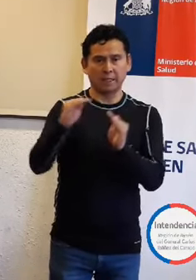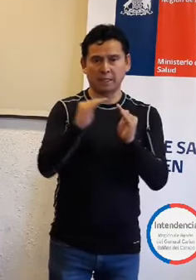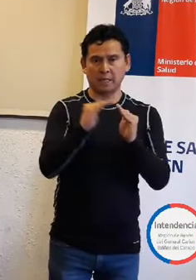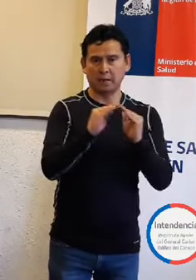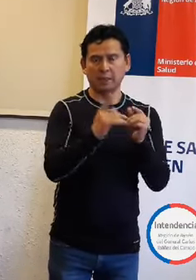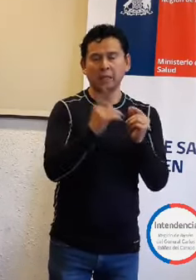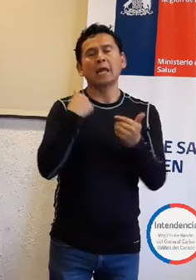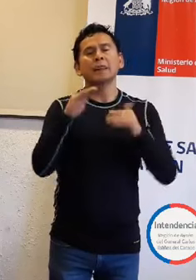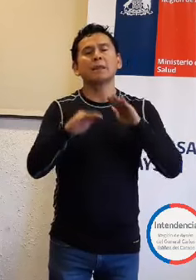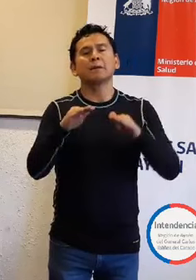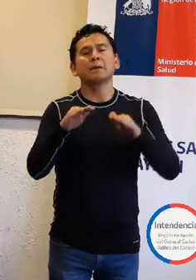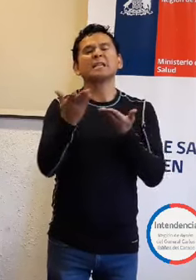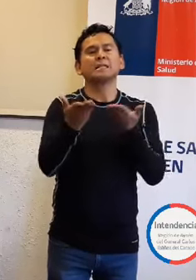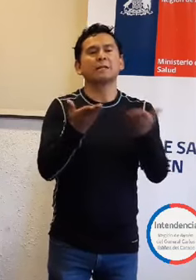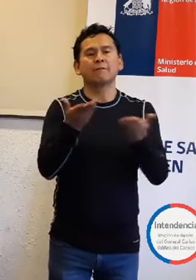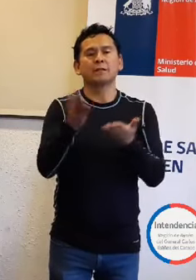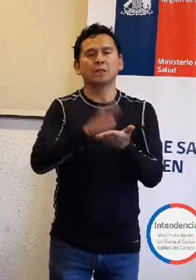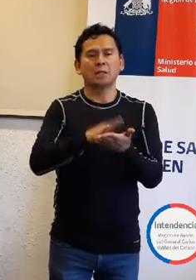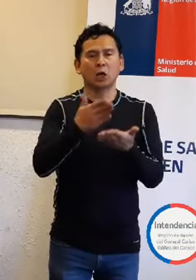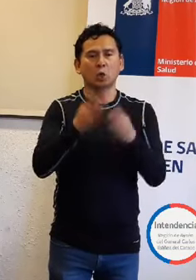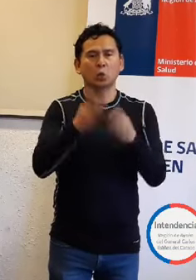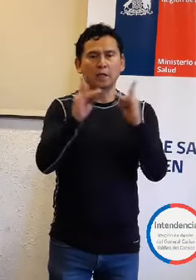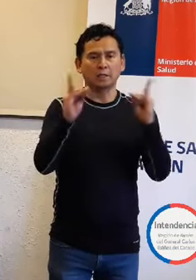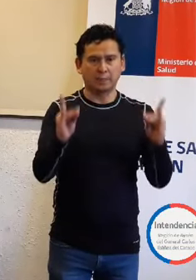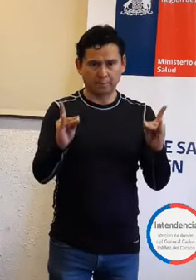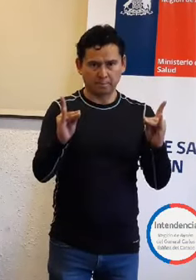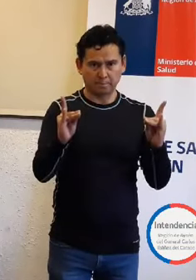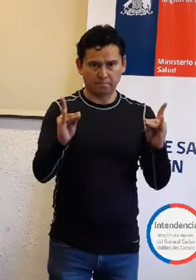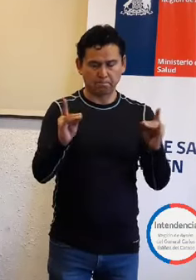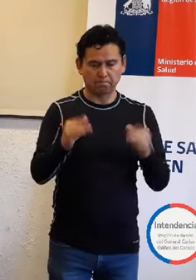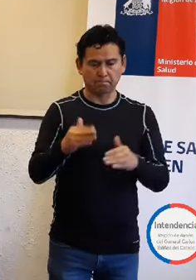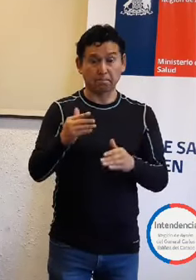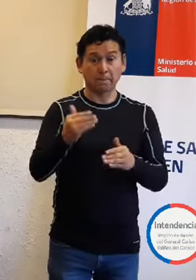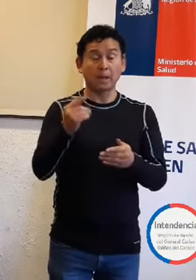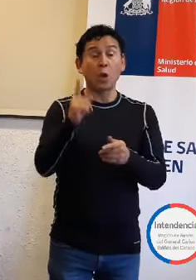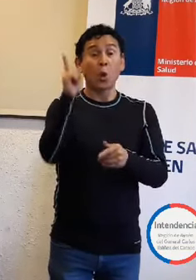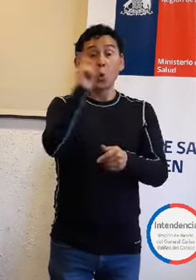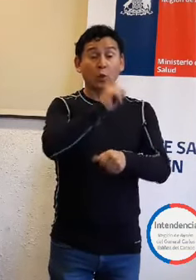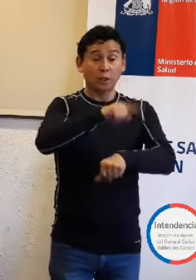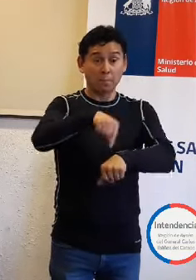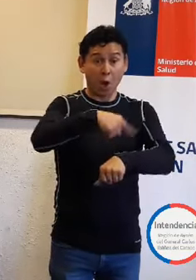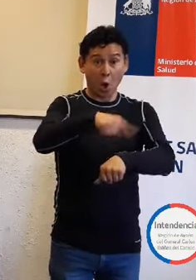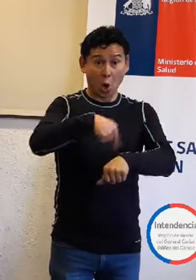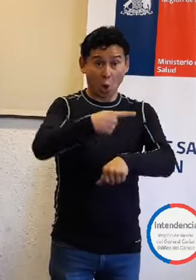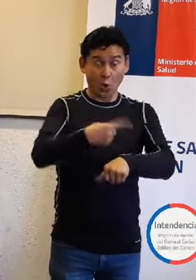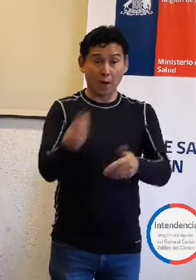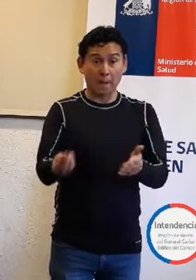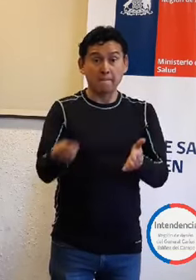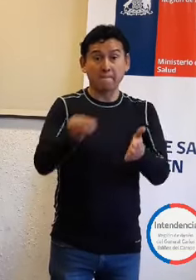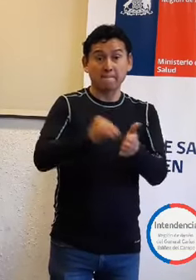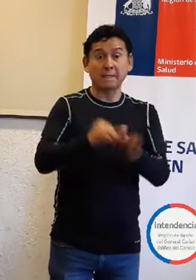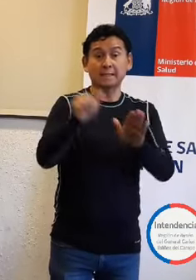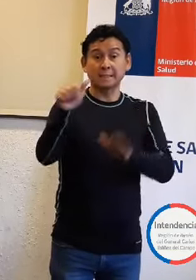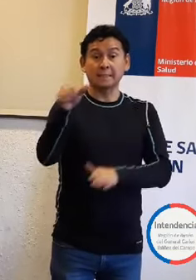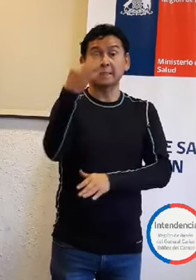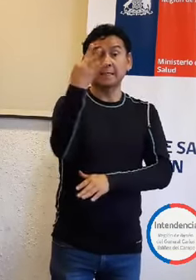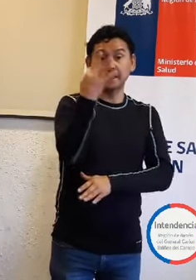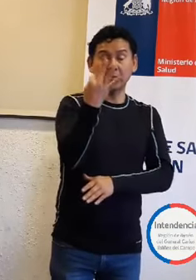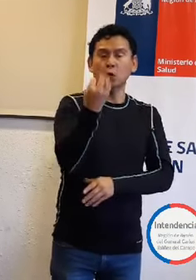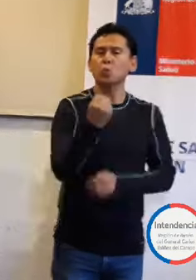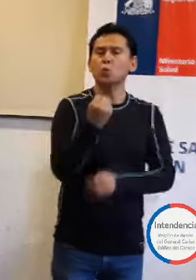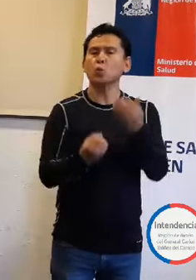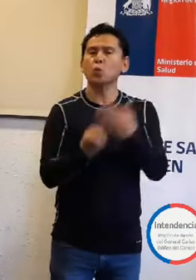que depende del servicio de salud Aysén. En el transcurso de las últimas horas se han sumado 63 nuevas